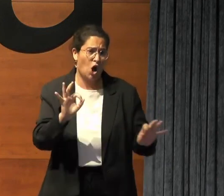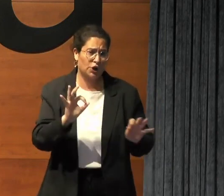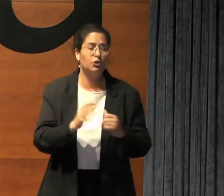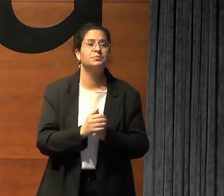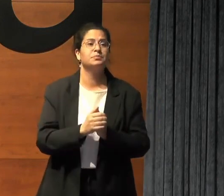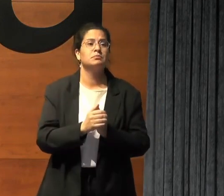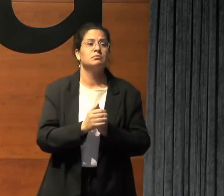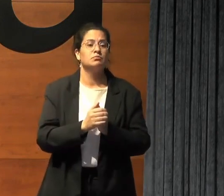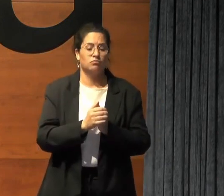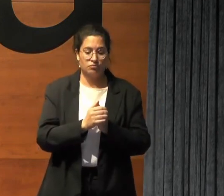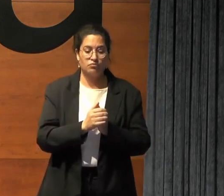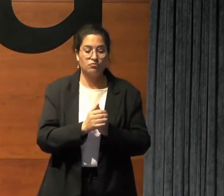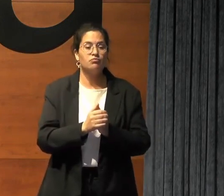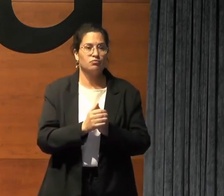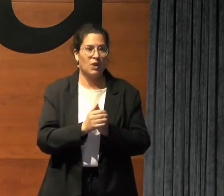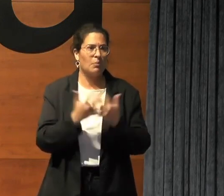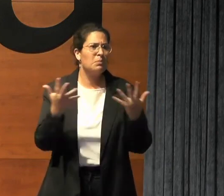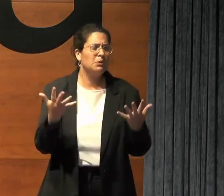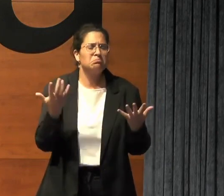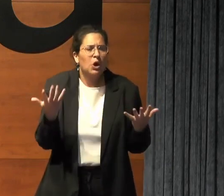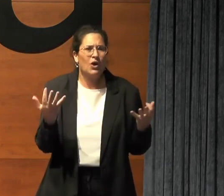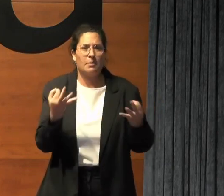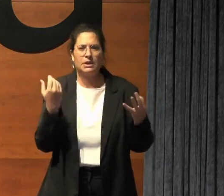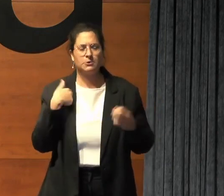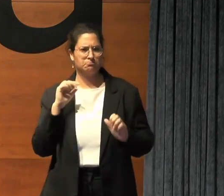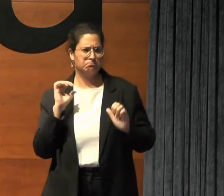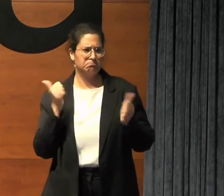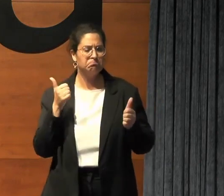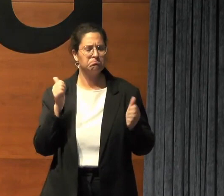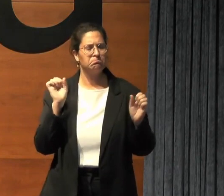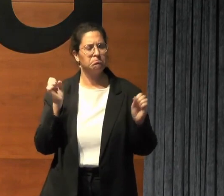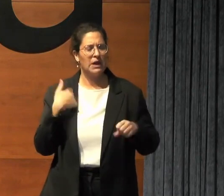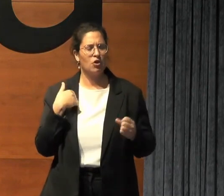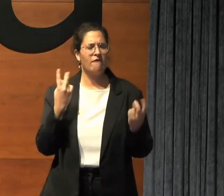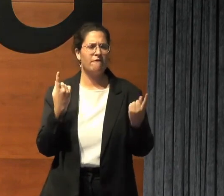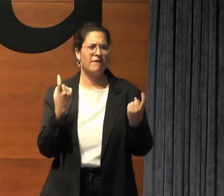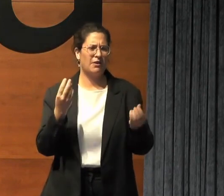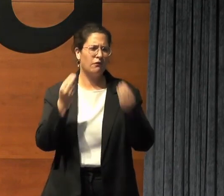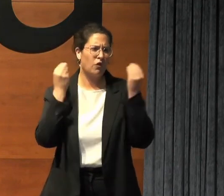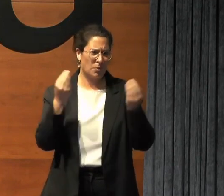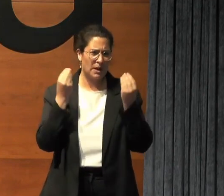una cualificación, una experiencia y una formación suficiente.